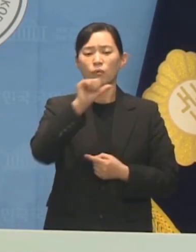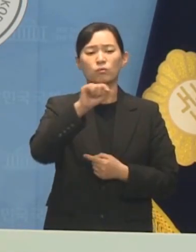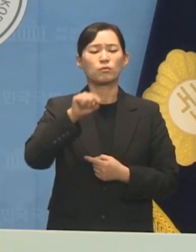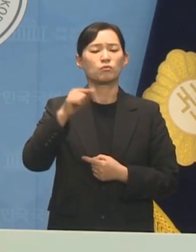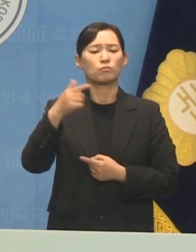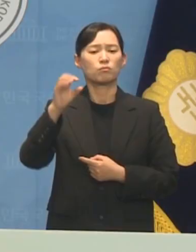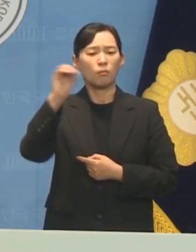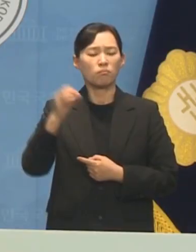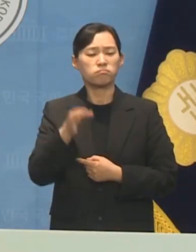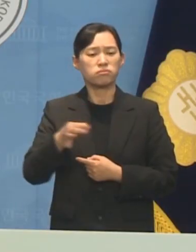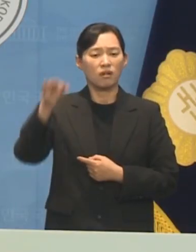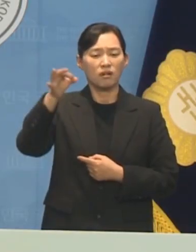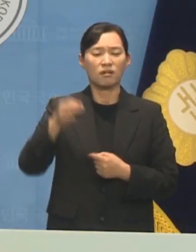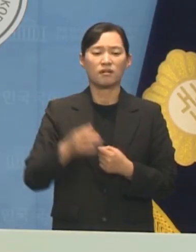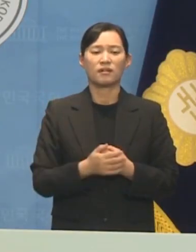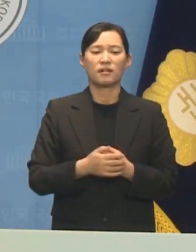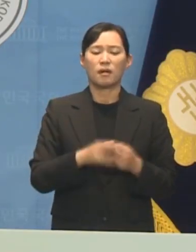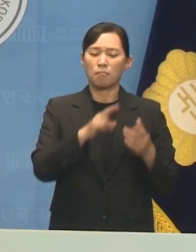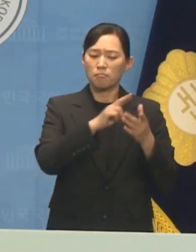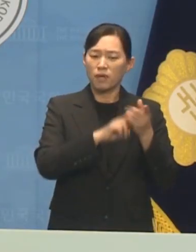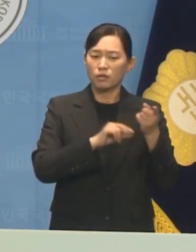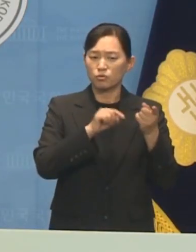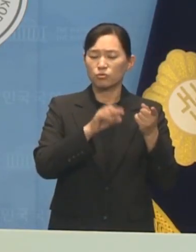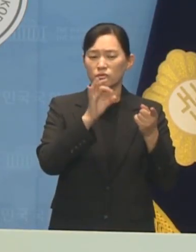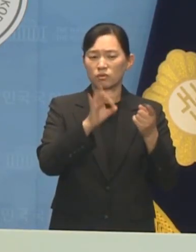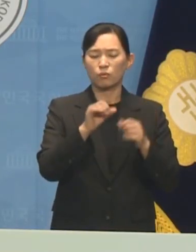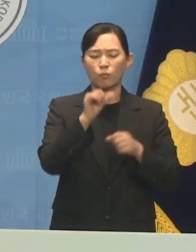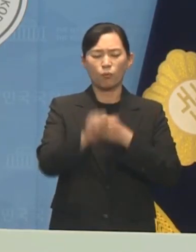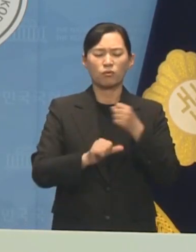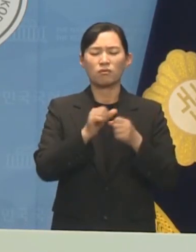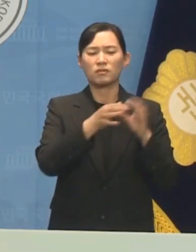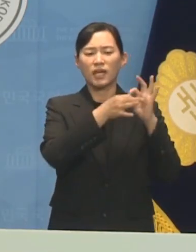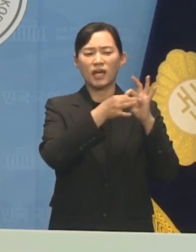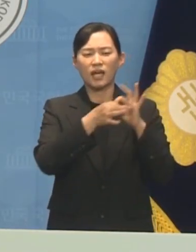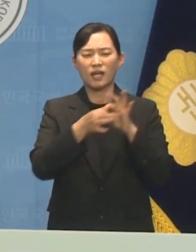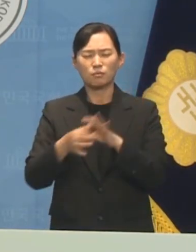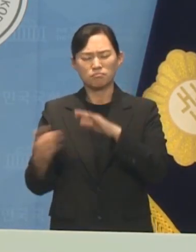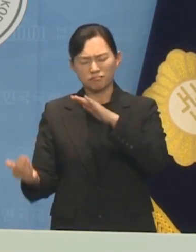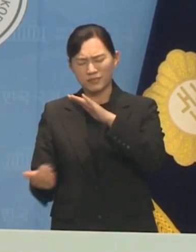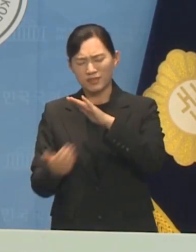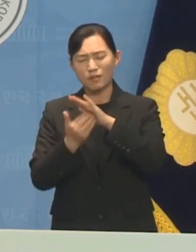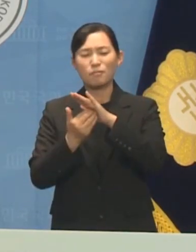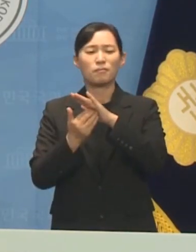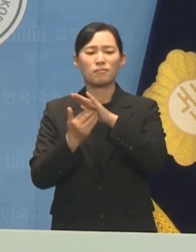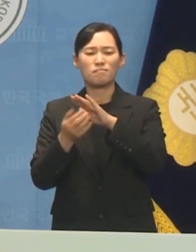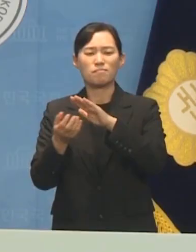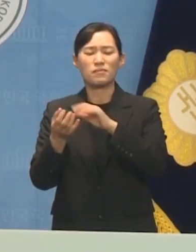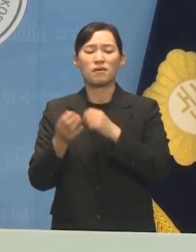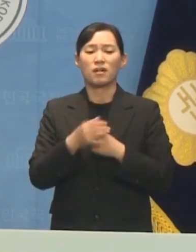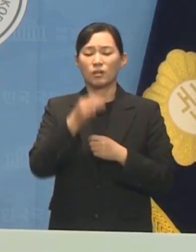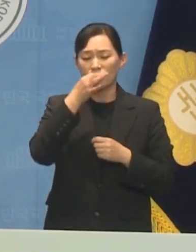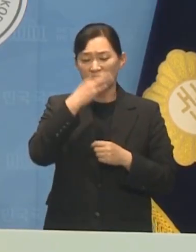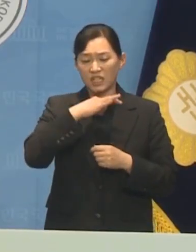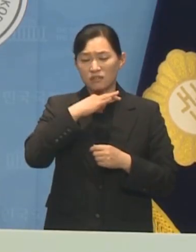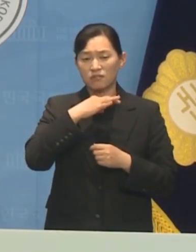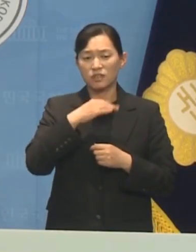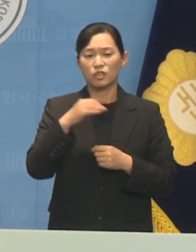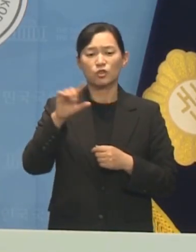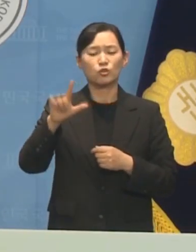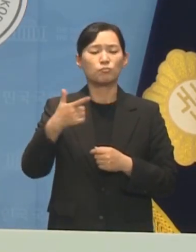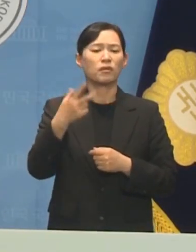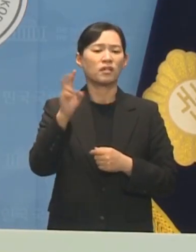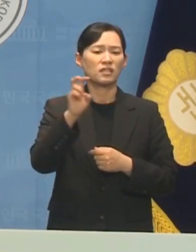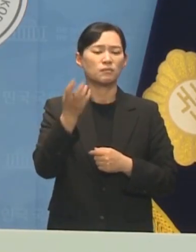5.6% 증가하면서 매출액의 경우 5년 연속 사상 최대치를 갱신하고 당기순이익은